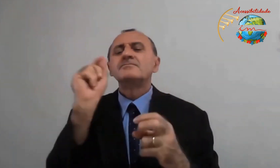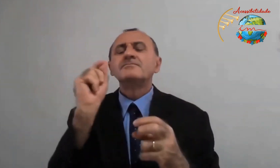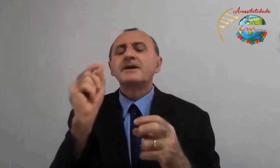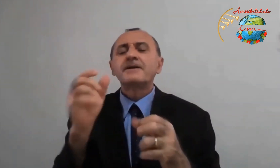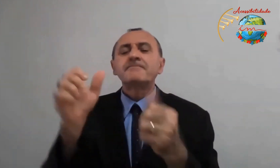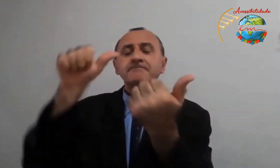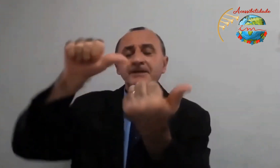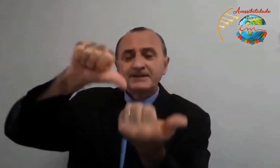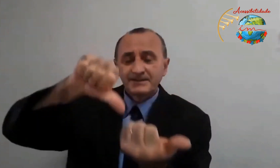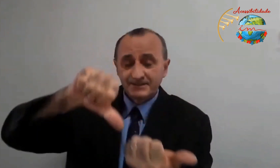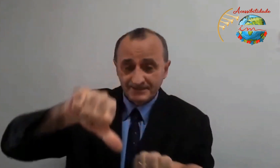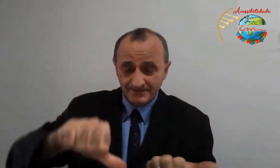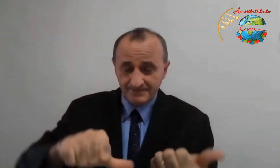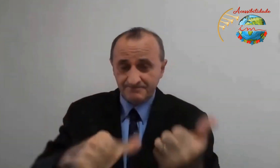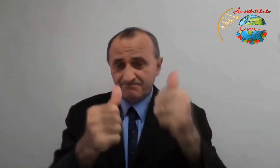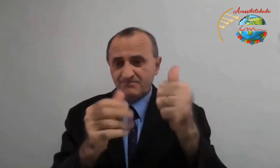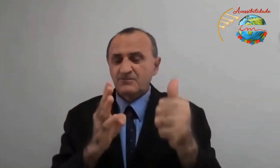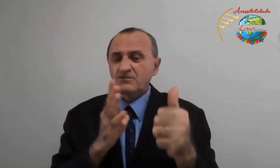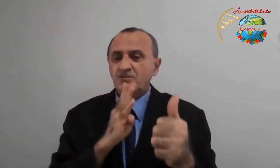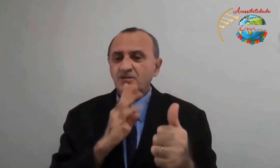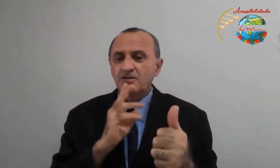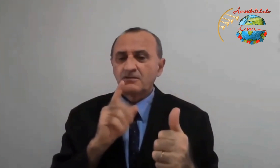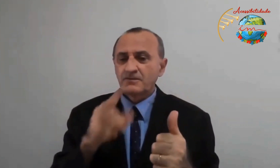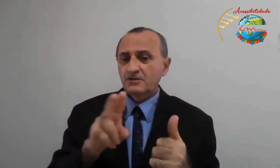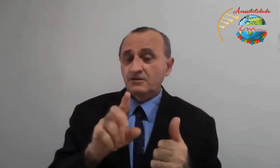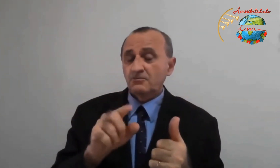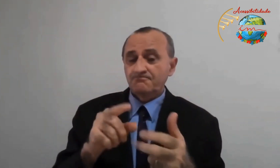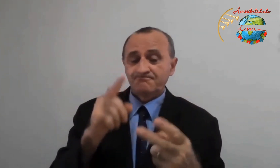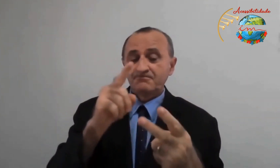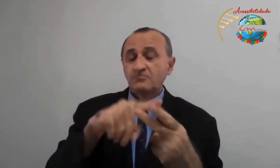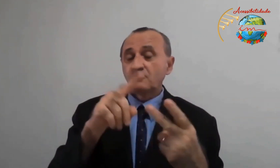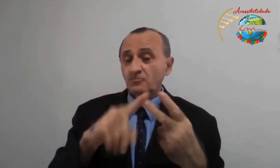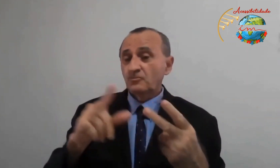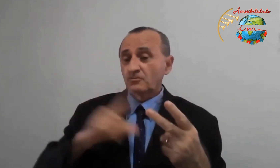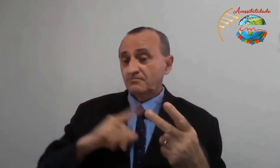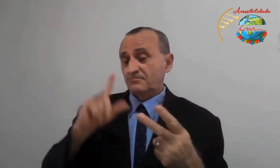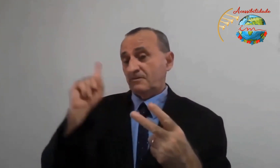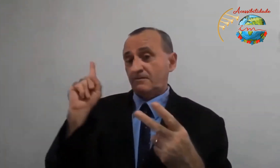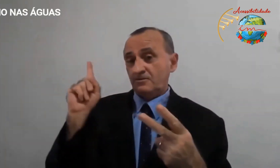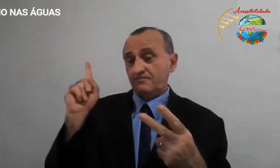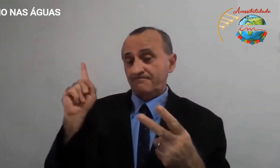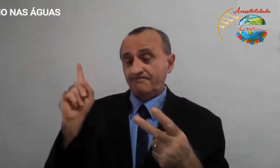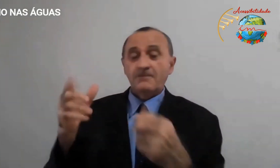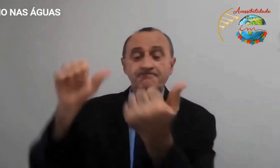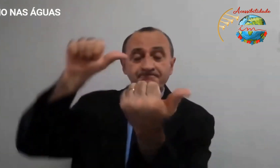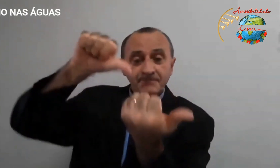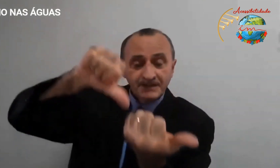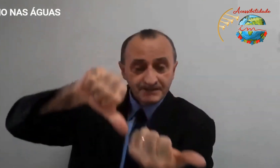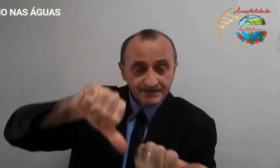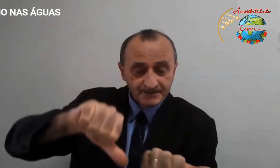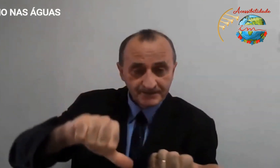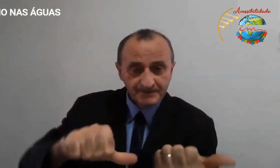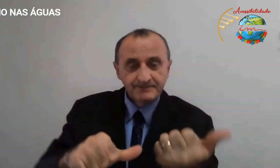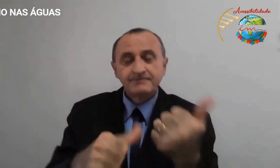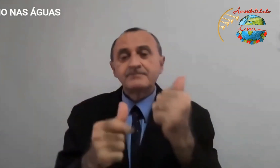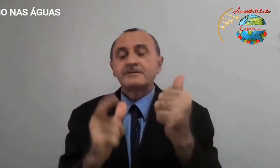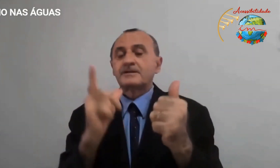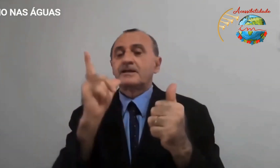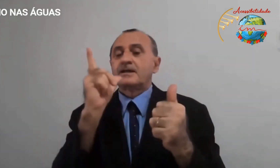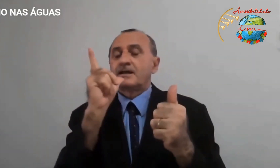importante, que é o batismo. Conhece? Então há 2 batismos que queremos falar aqui hoje. O batismo